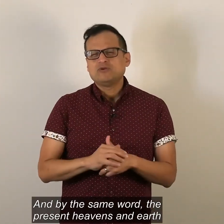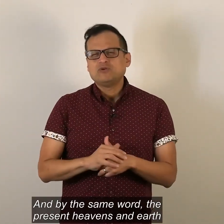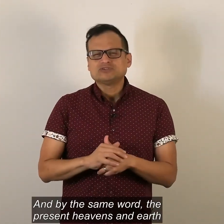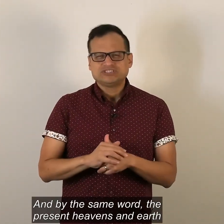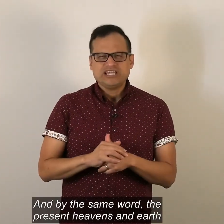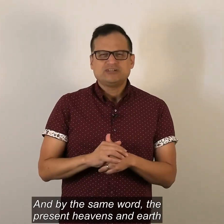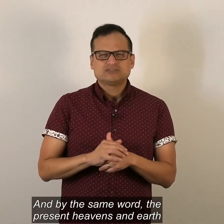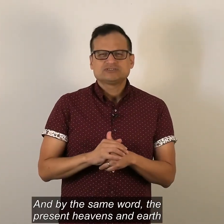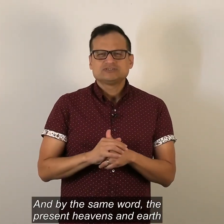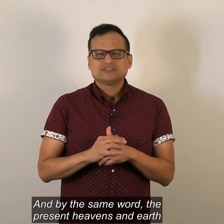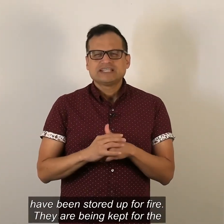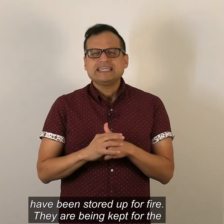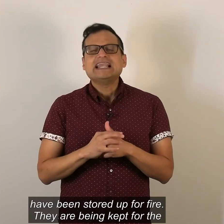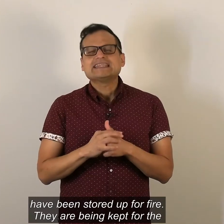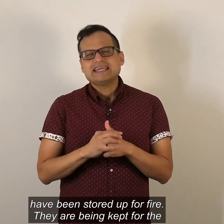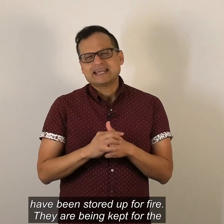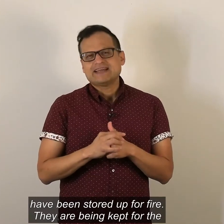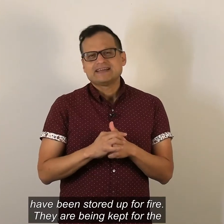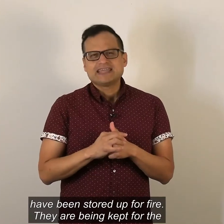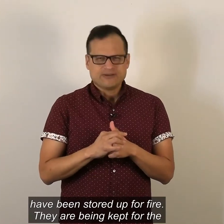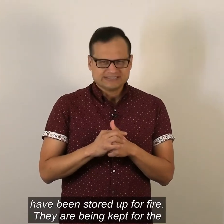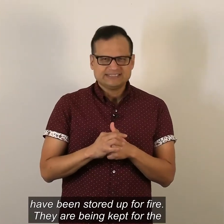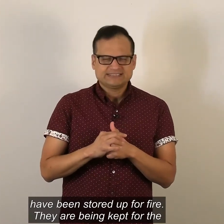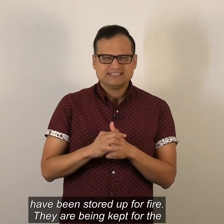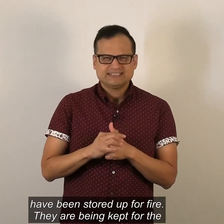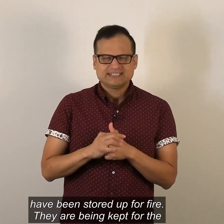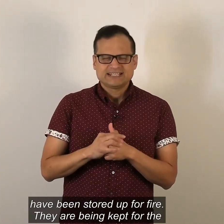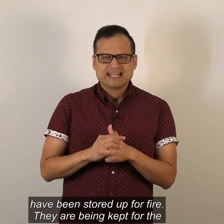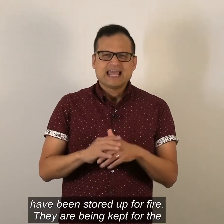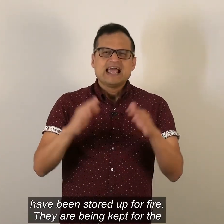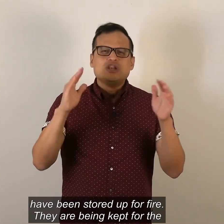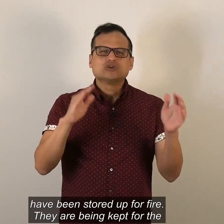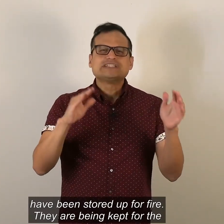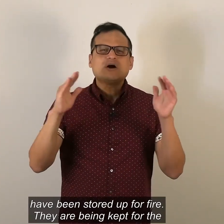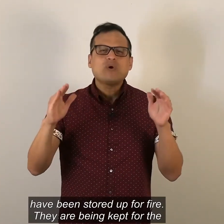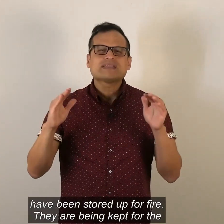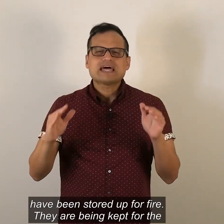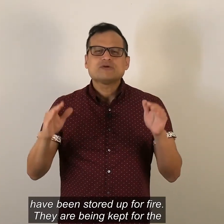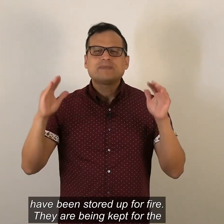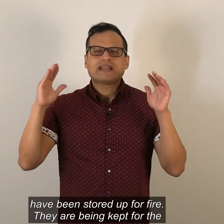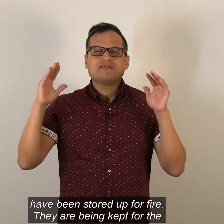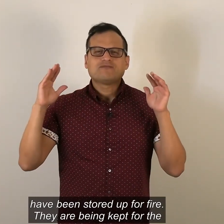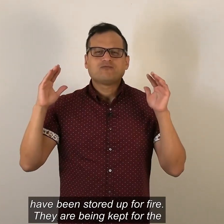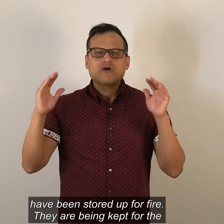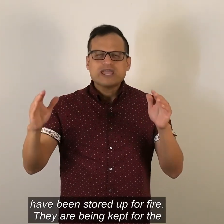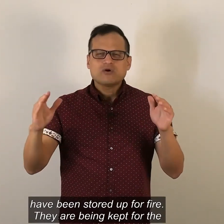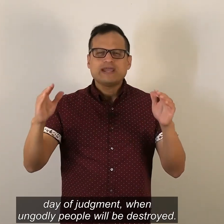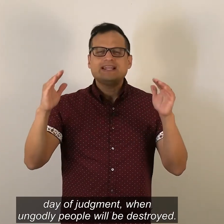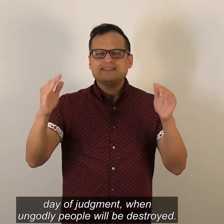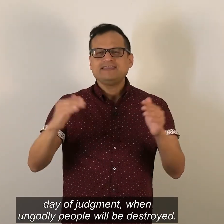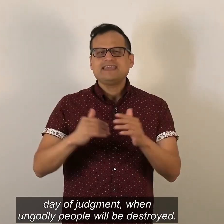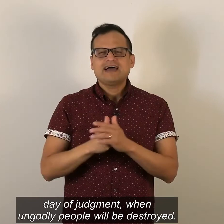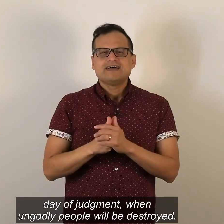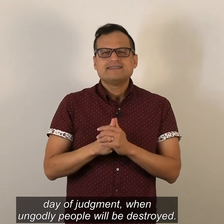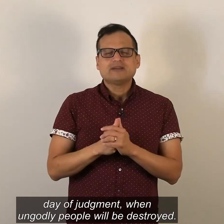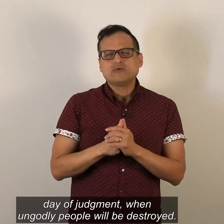los cielos y la tierra que ahora existen. Los ha guardado para el fuego en el día del juicio y